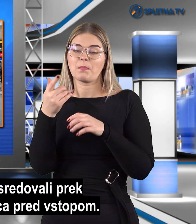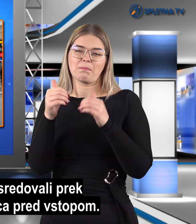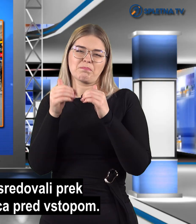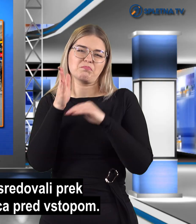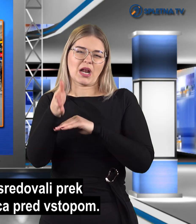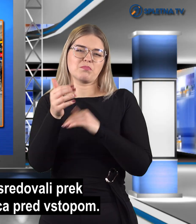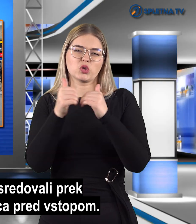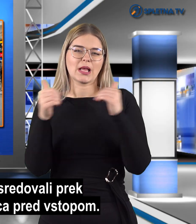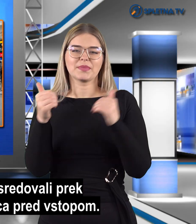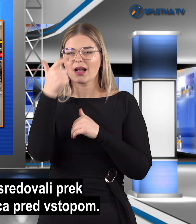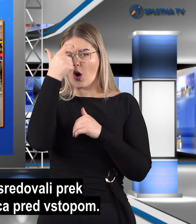vstopom.